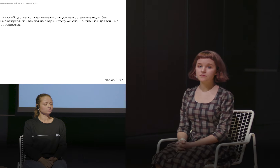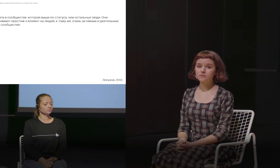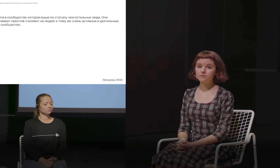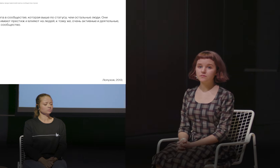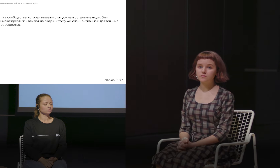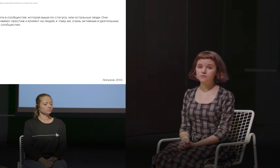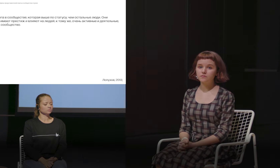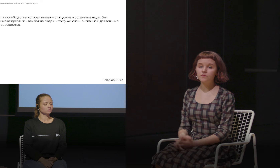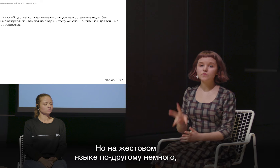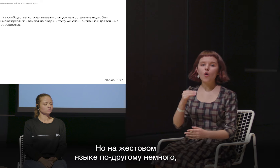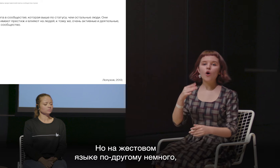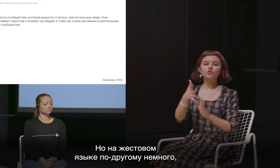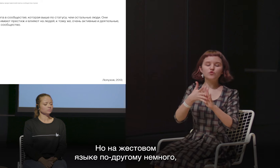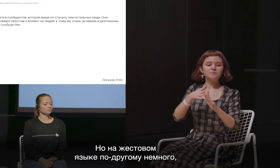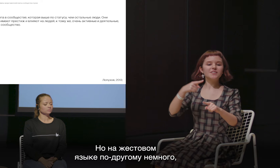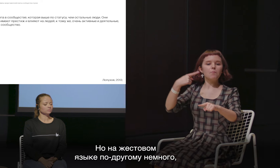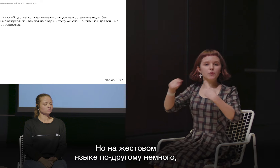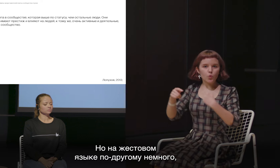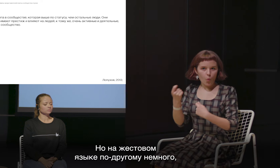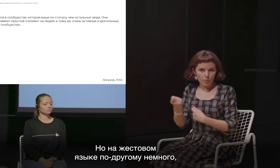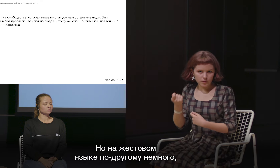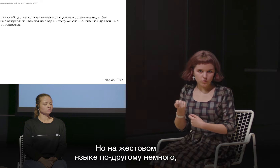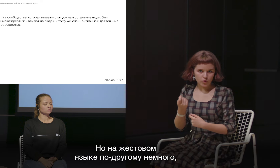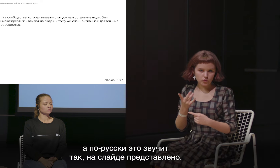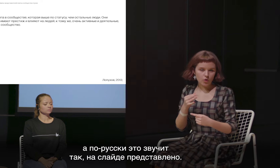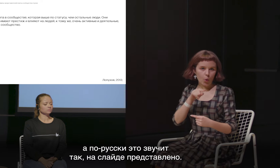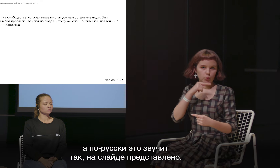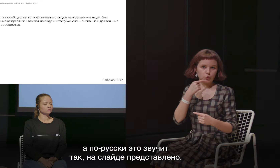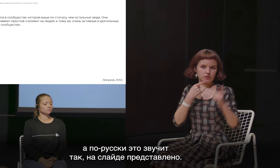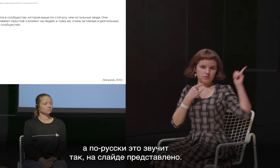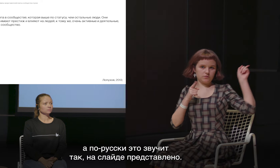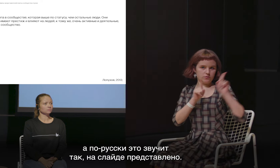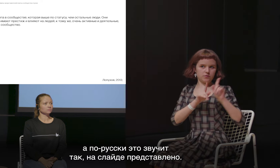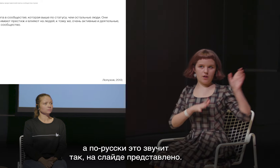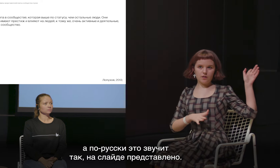здесь это сейчас представлено. Но жест показывался совсем по-другому.